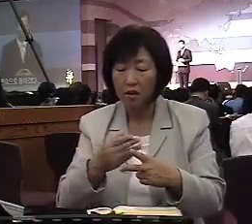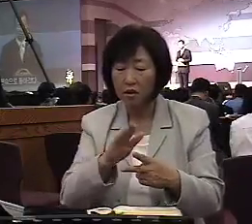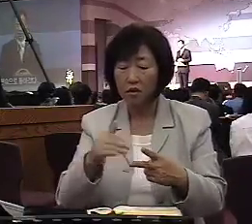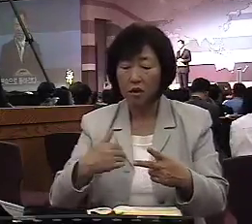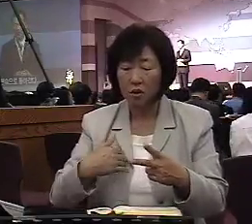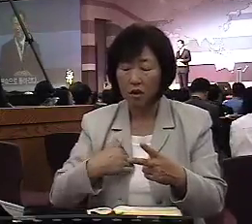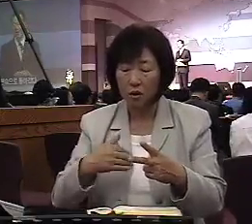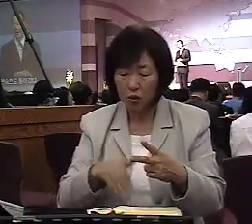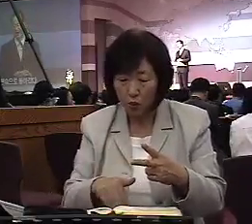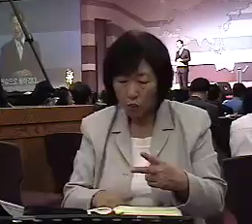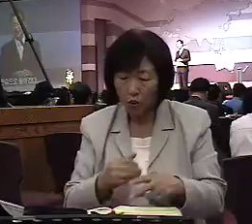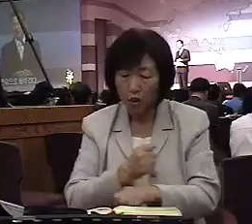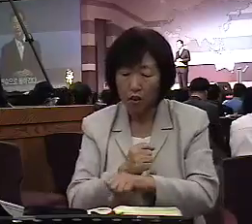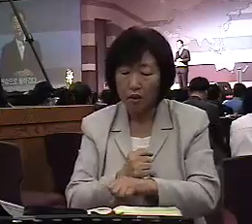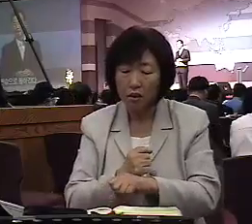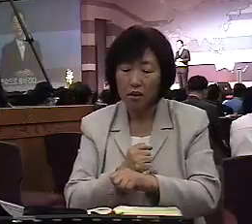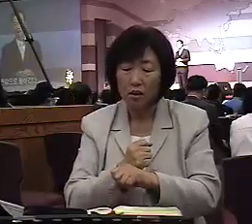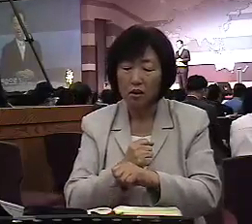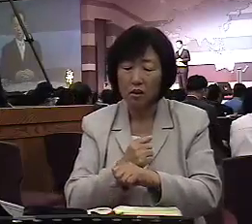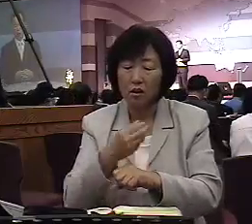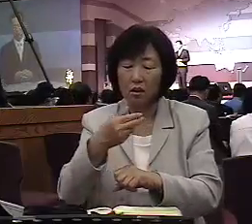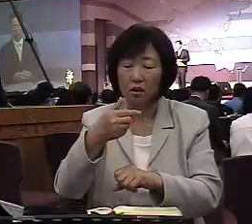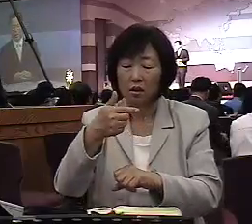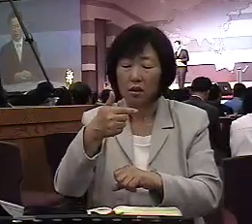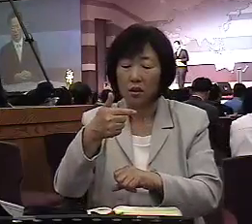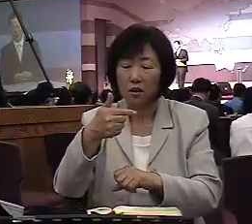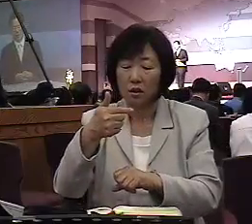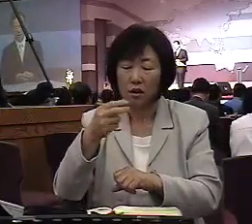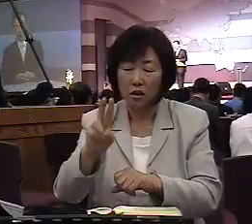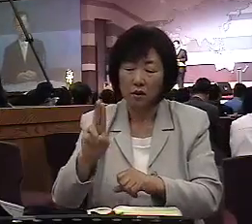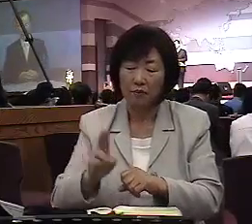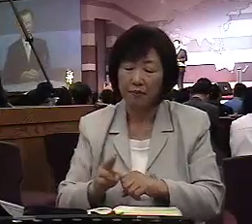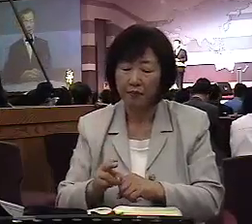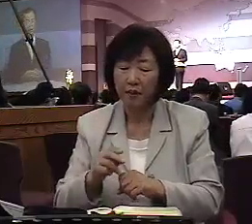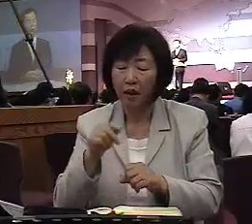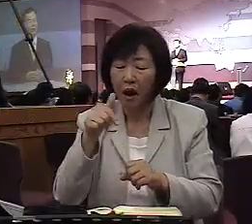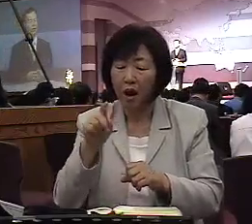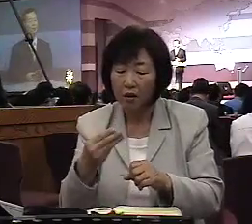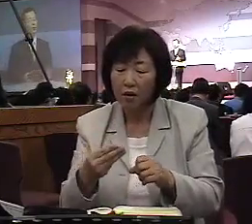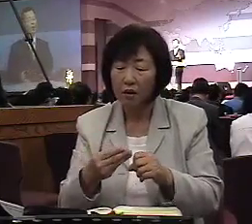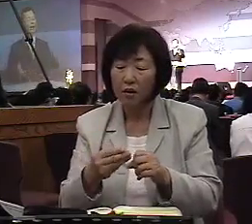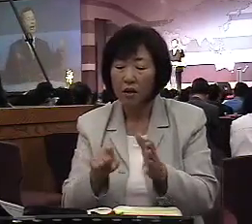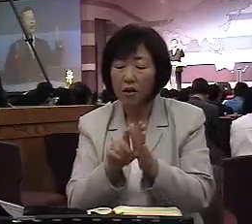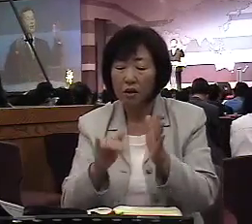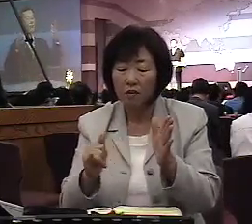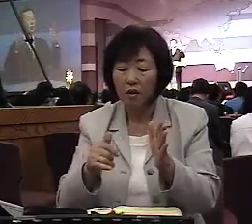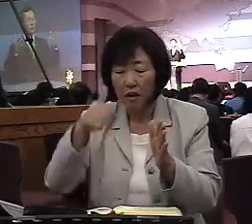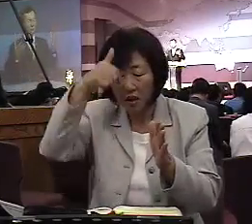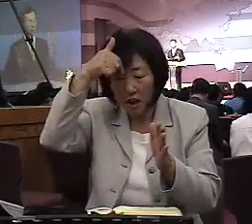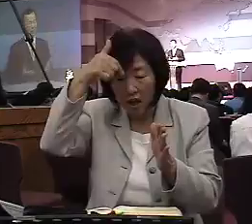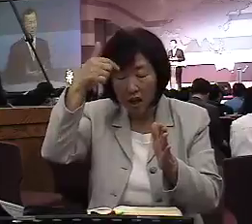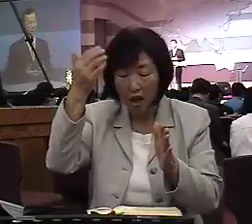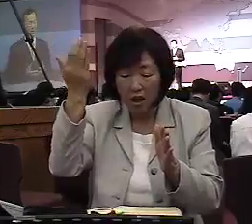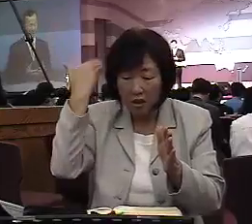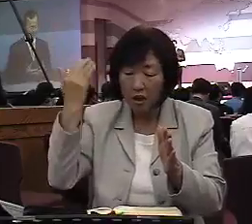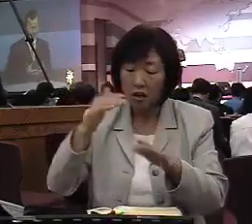저희에게 종노릇하려 하느냐. 여기 보면은 갈라디아 교인들이 옛 모습으로 돌아가고 있는 모습이